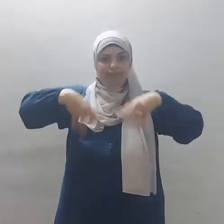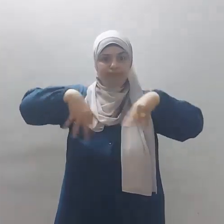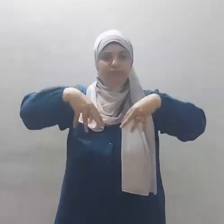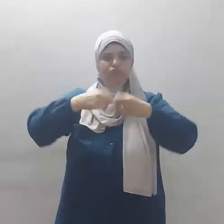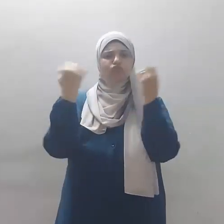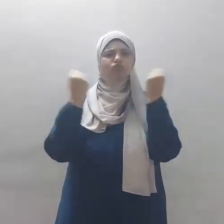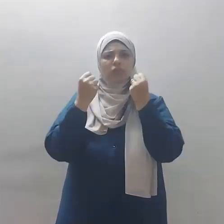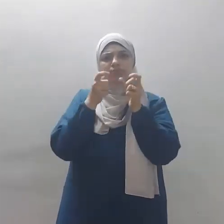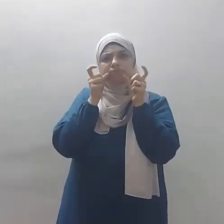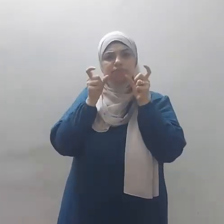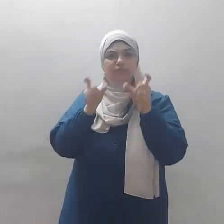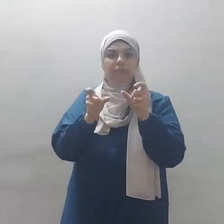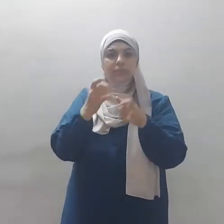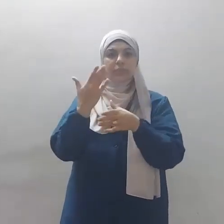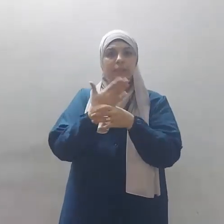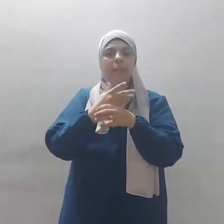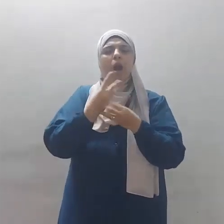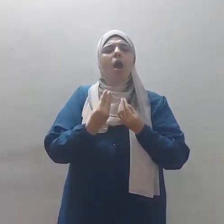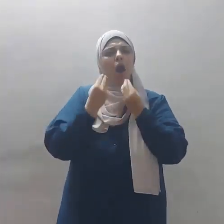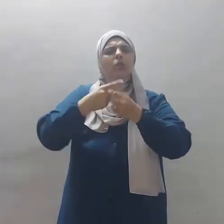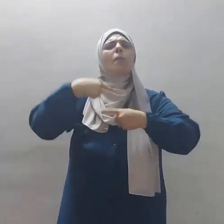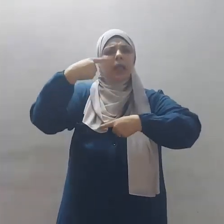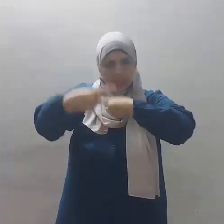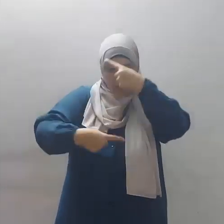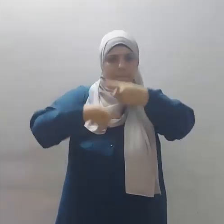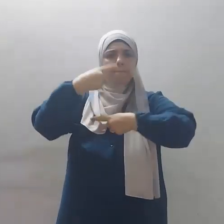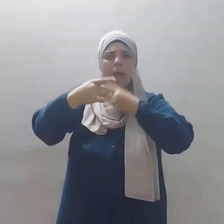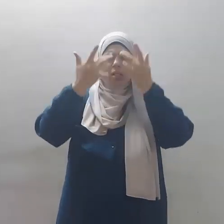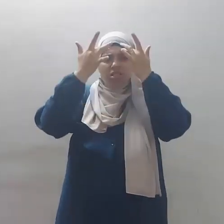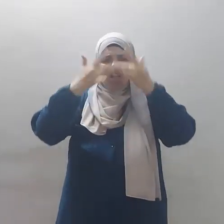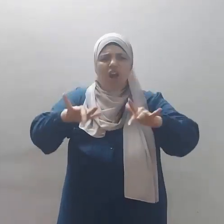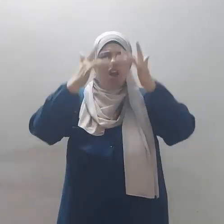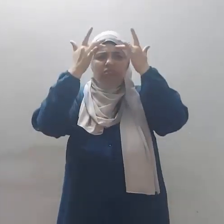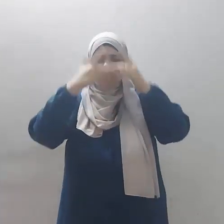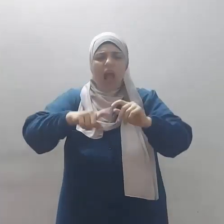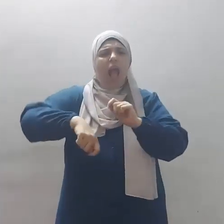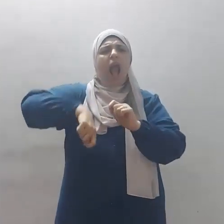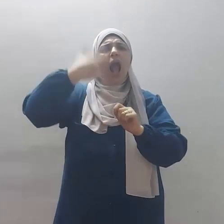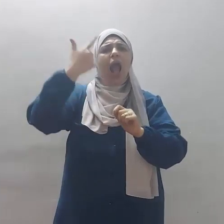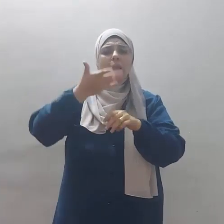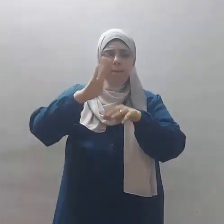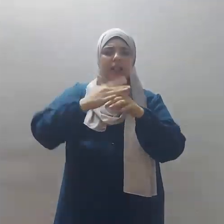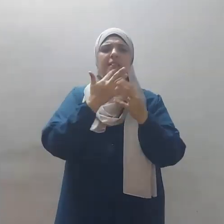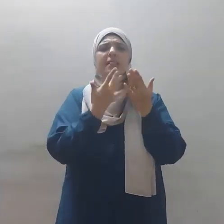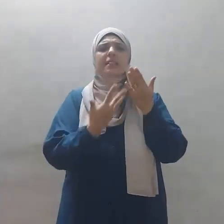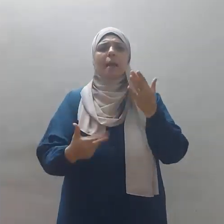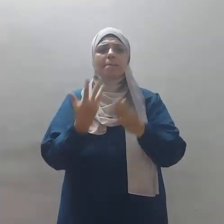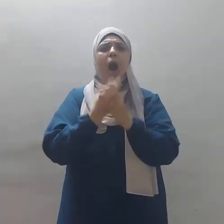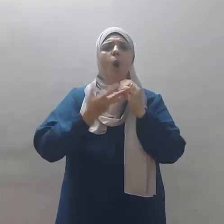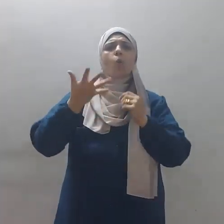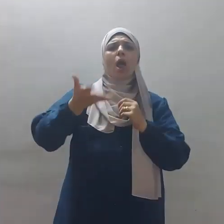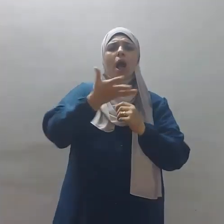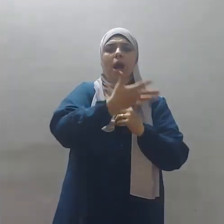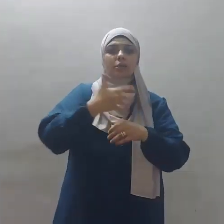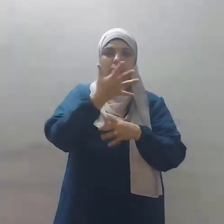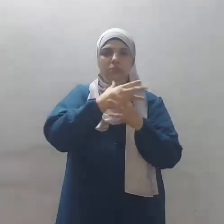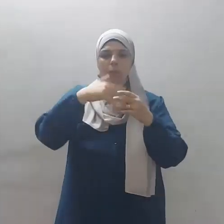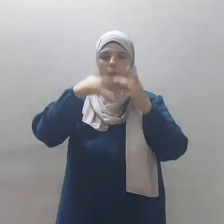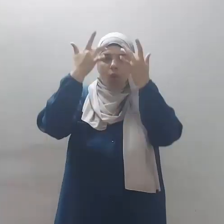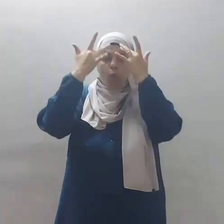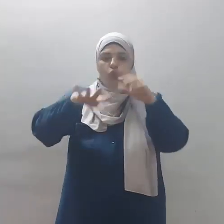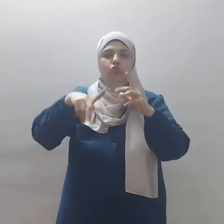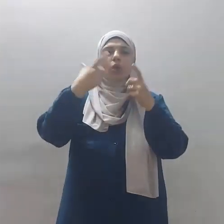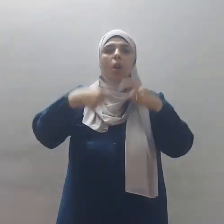الباسله التي قدمت وما زالت تقدم تضحيات غاليه من دماء ابنائها في سبيل الوطن